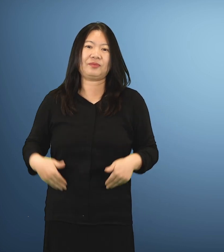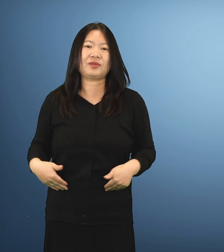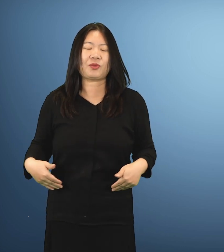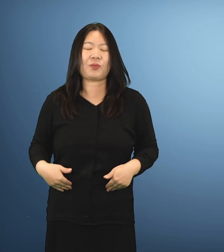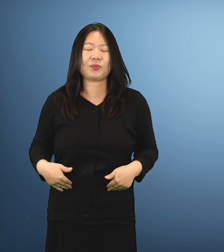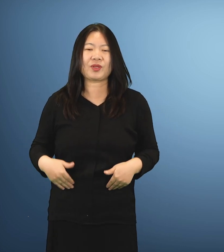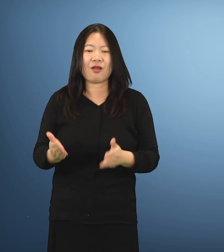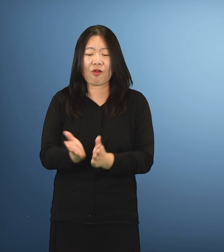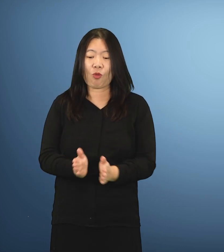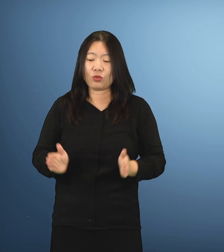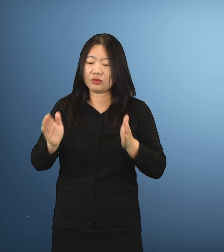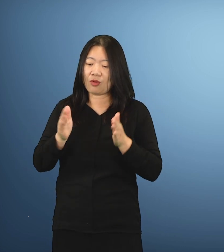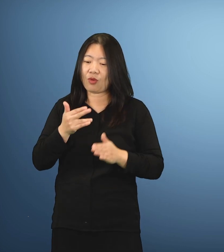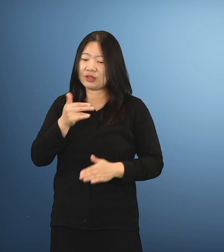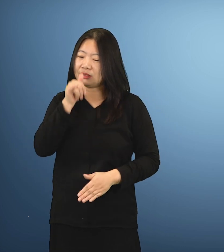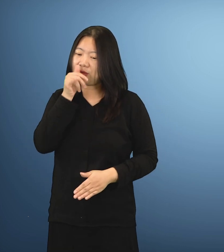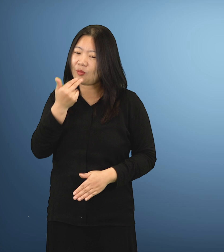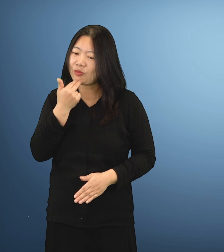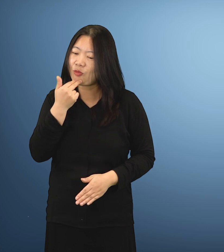웅덩이가 없는지,